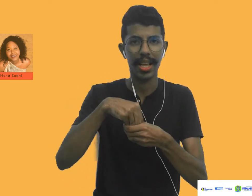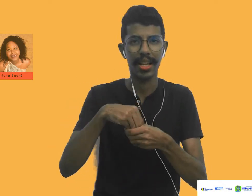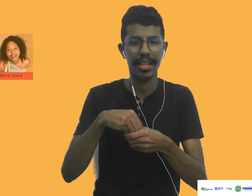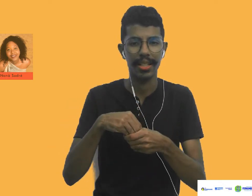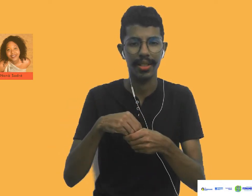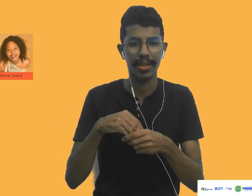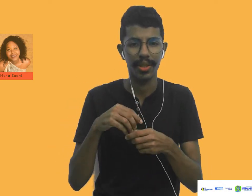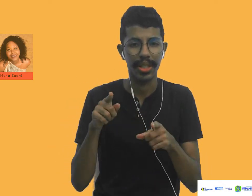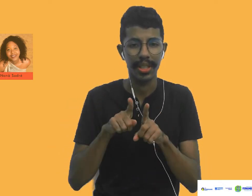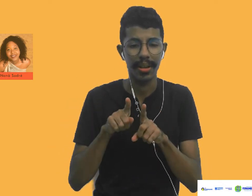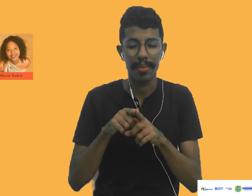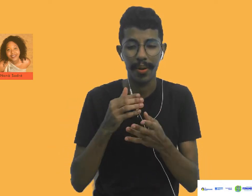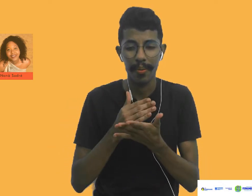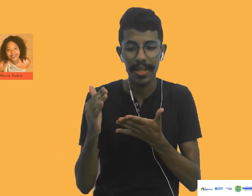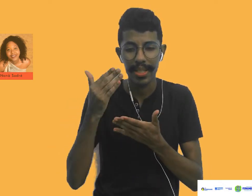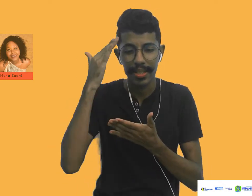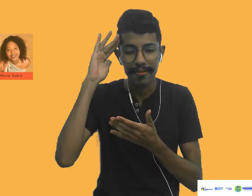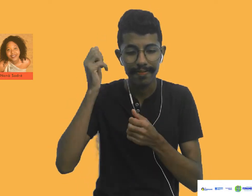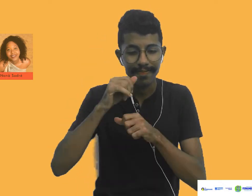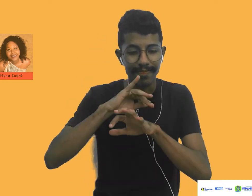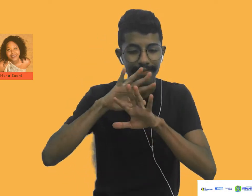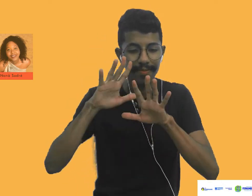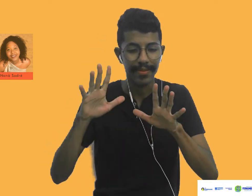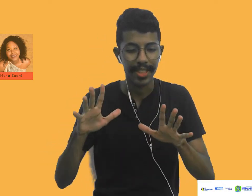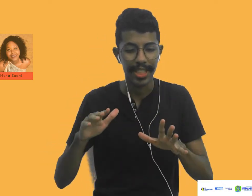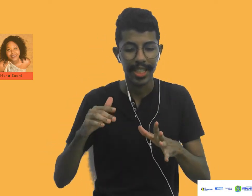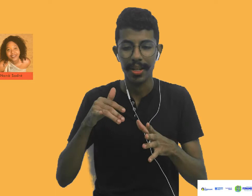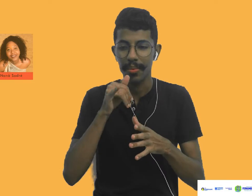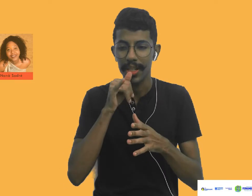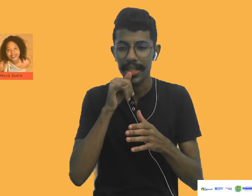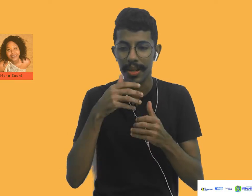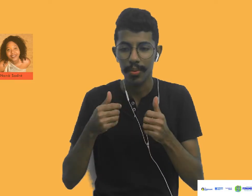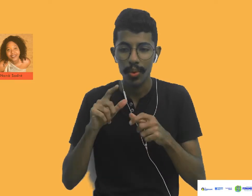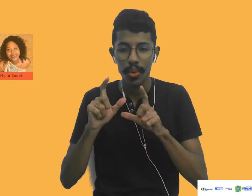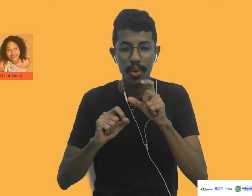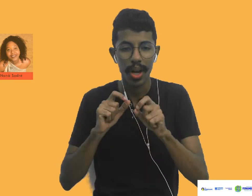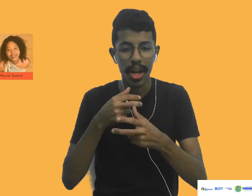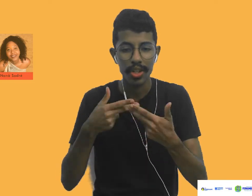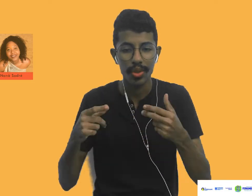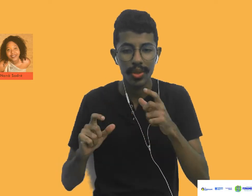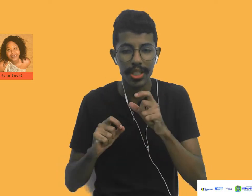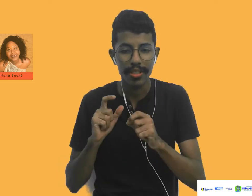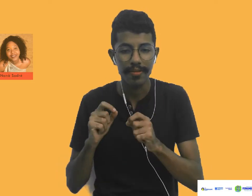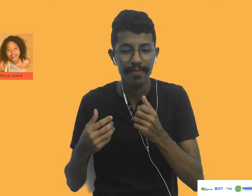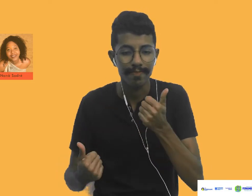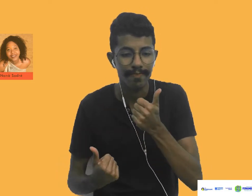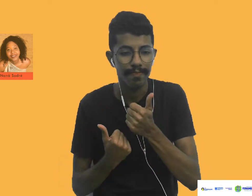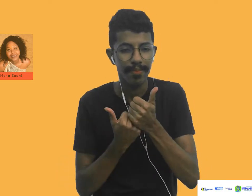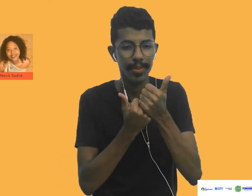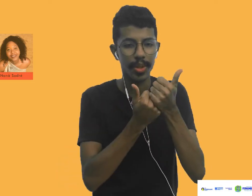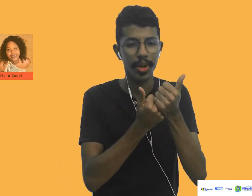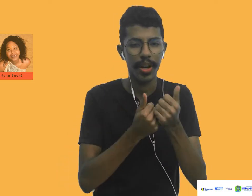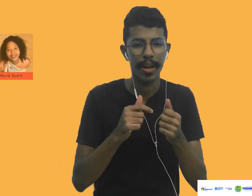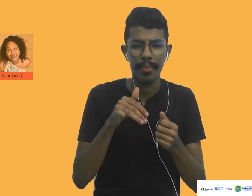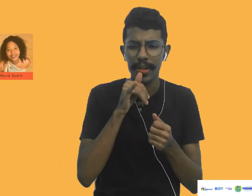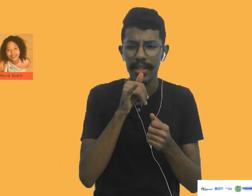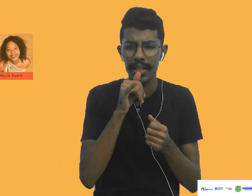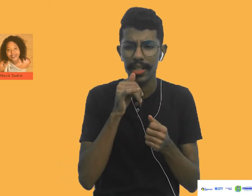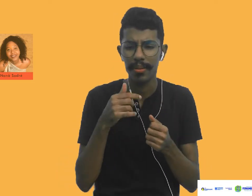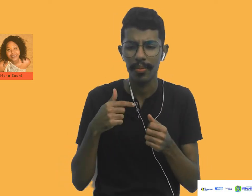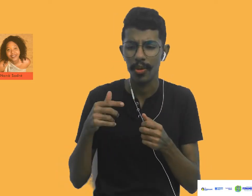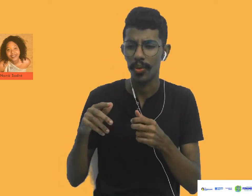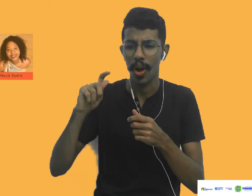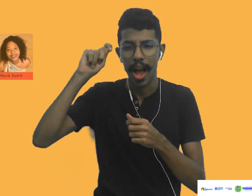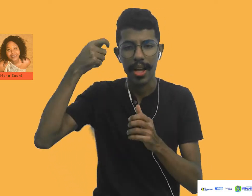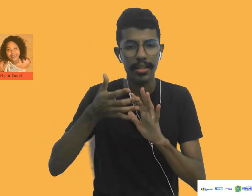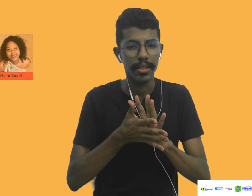Você começa a entender exatamente o que lhe prejudica, né? O que te coloca para frente. Falando mesmo em